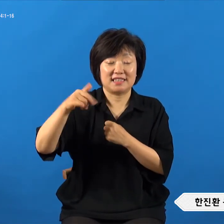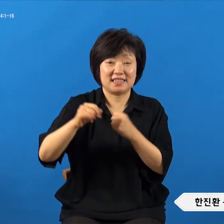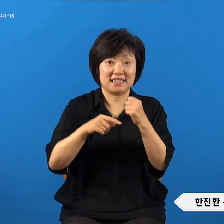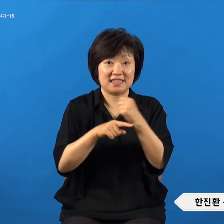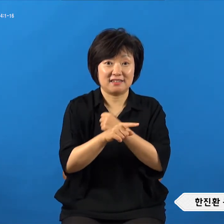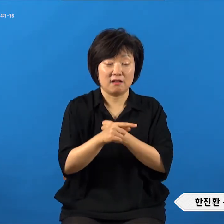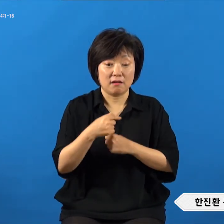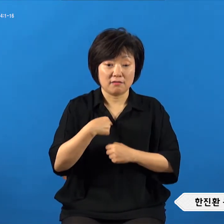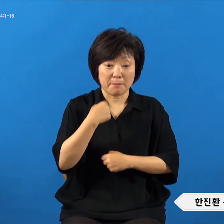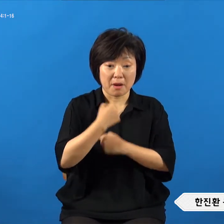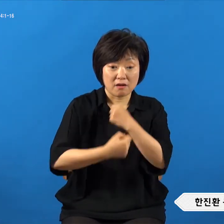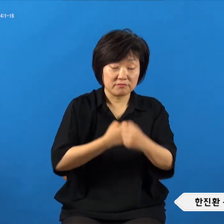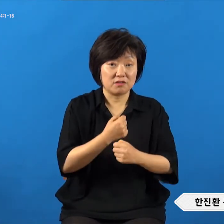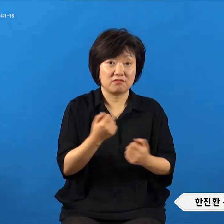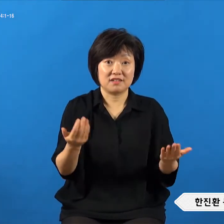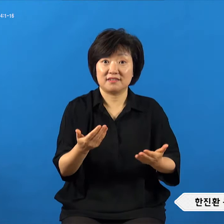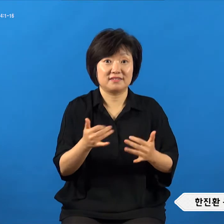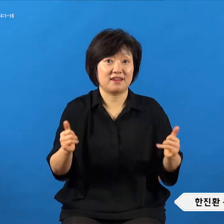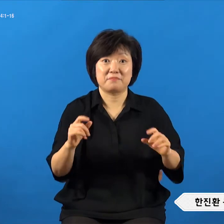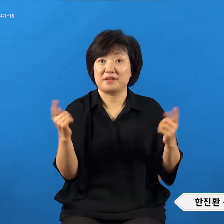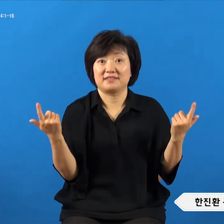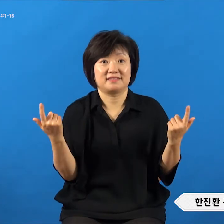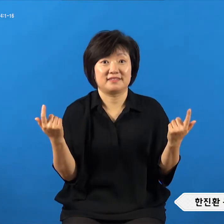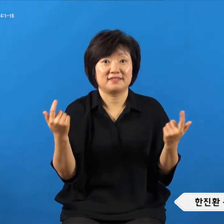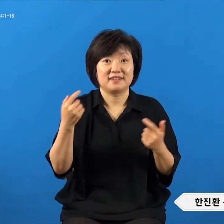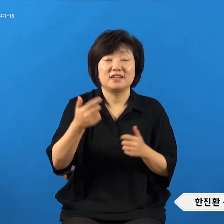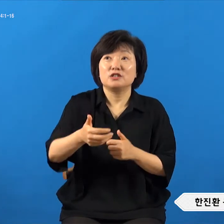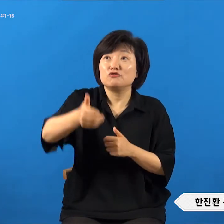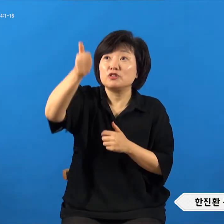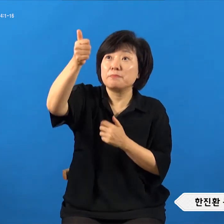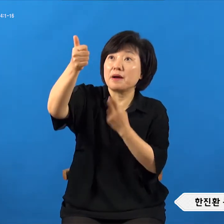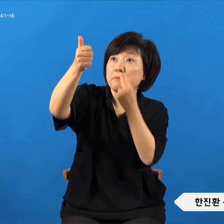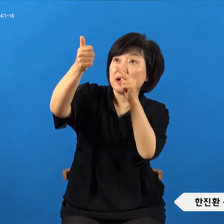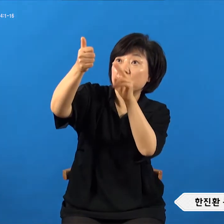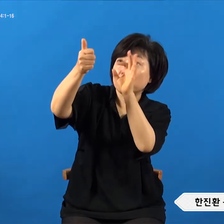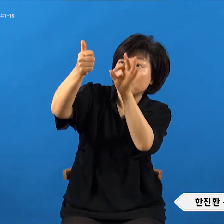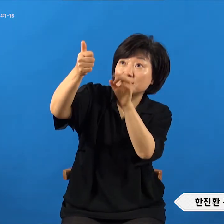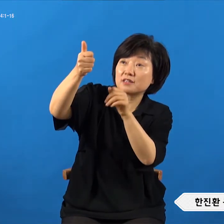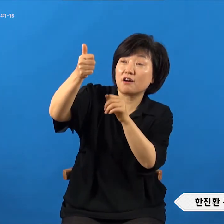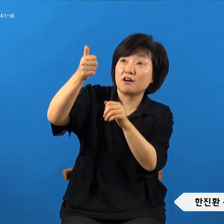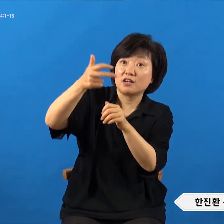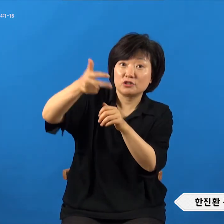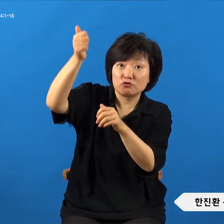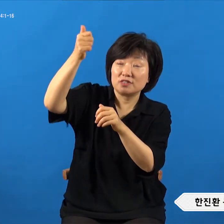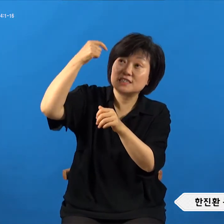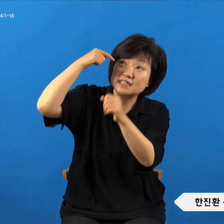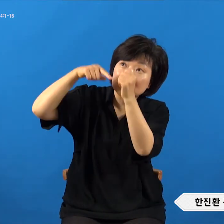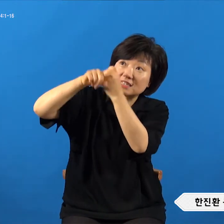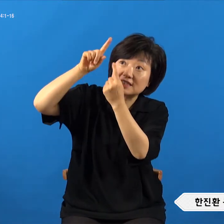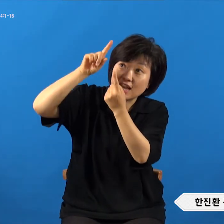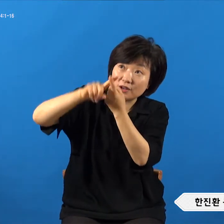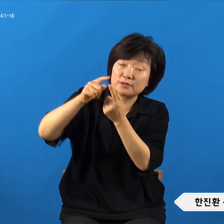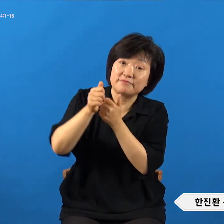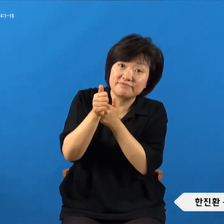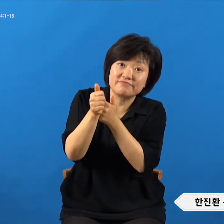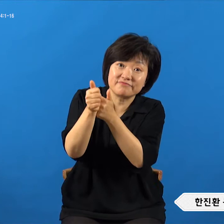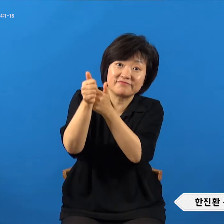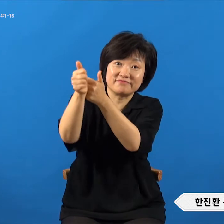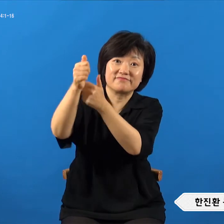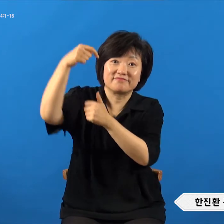청지기는 자기 마음대로 일하는 사람이 아니지요. 주인만 바라보면서 주인 뜻대로 움직이는